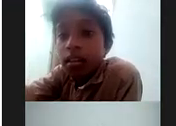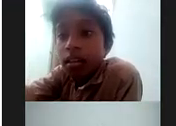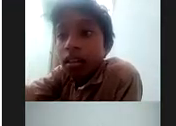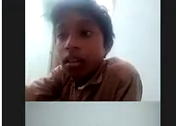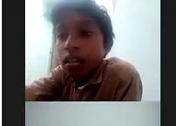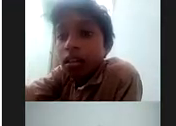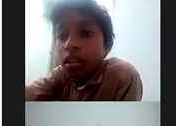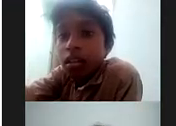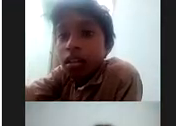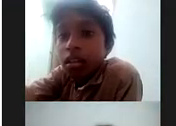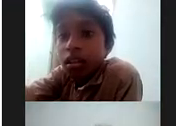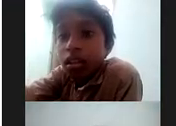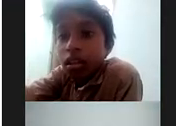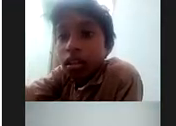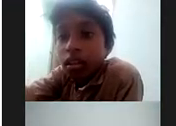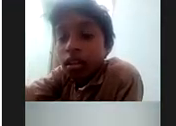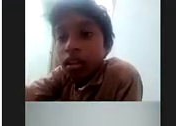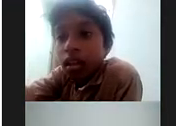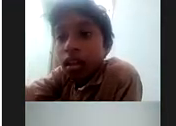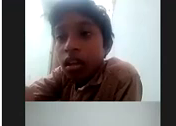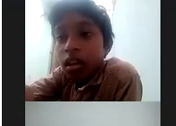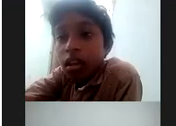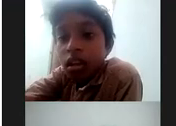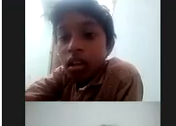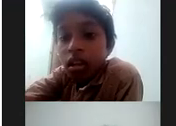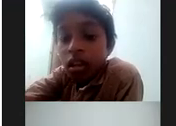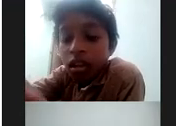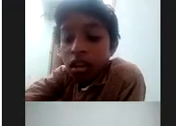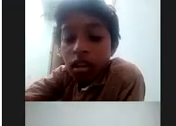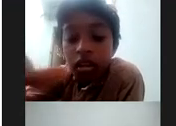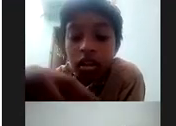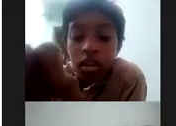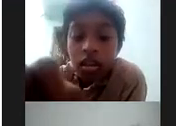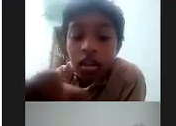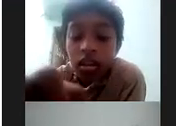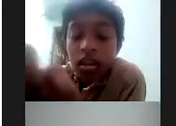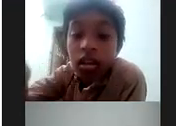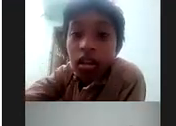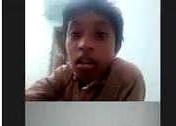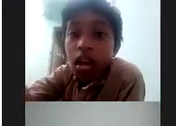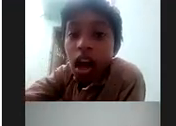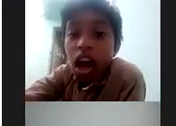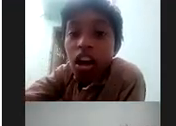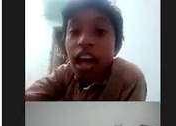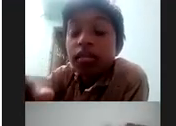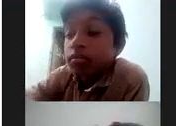பண்ணறேனா யஷ்வந்த் லட்சுமி பிரசாத் பண்ணனா லட்சுமி பிரசாத் அப்பற நான் பண்ணது பண்ணுங்க ட்ரை பண்ணுங்க நான் ட்ரை